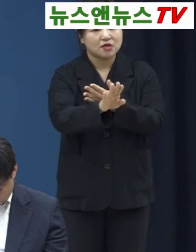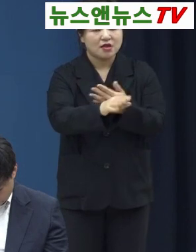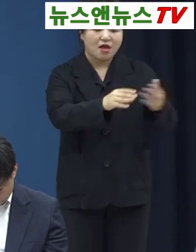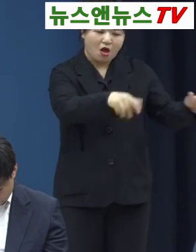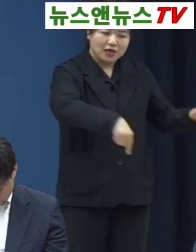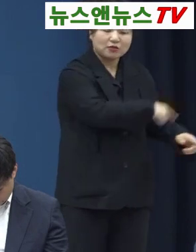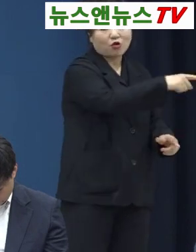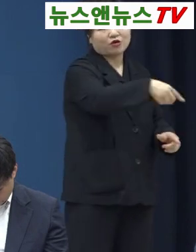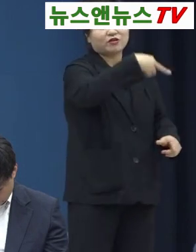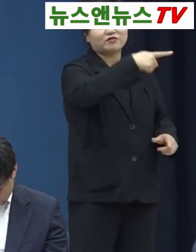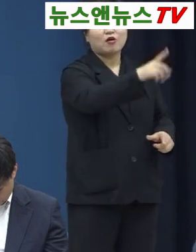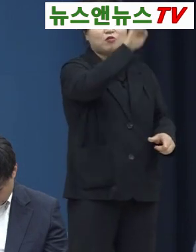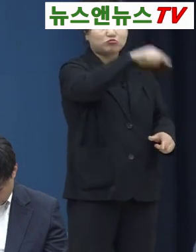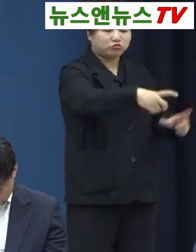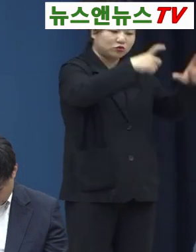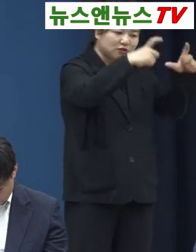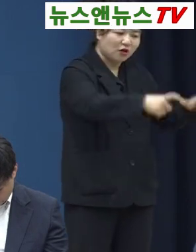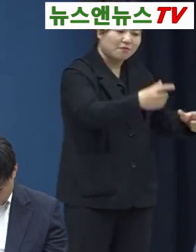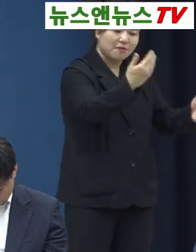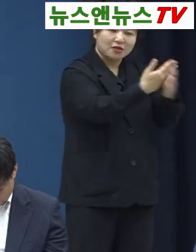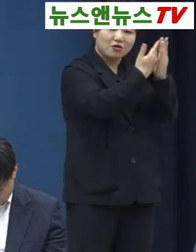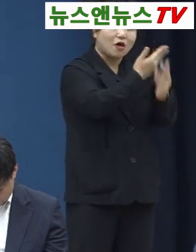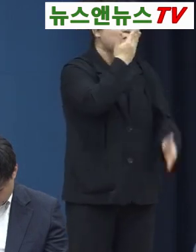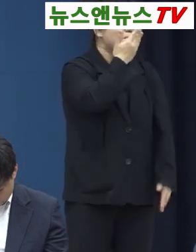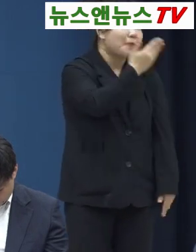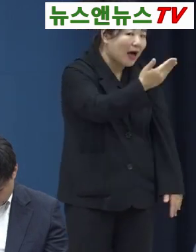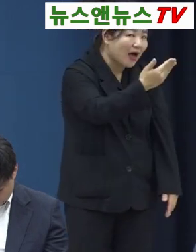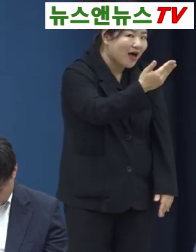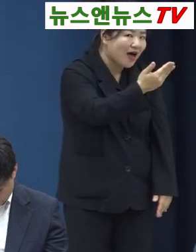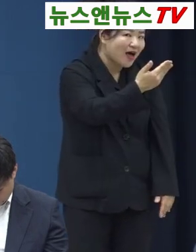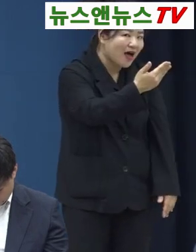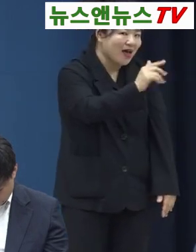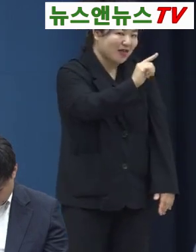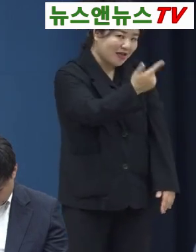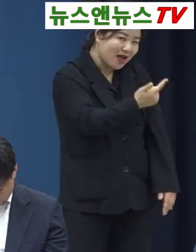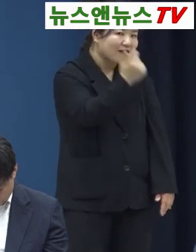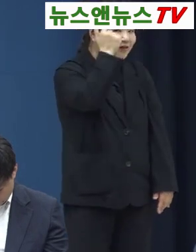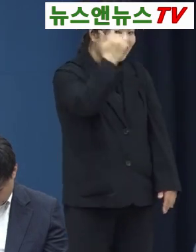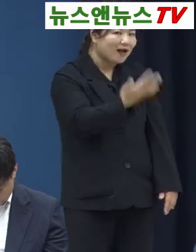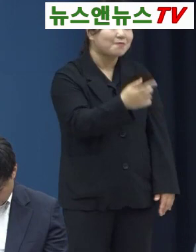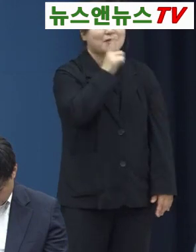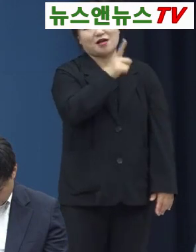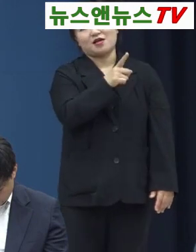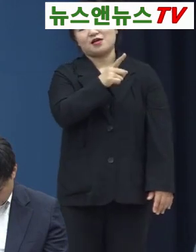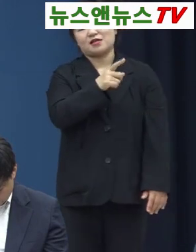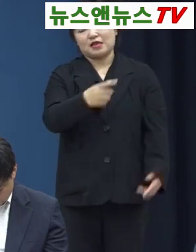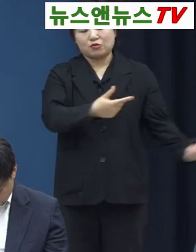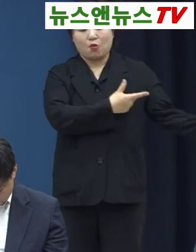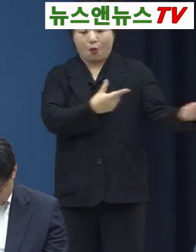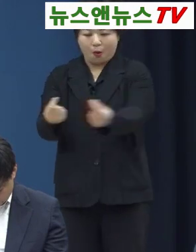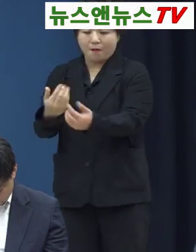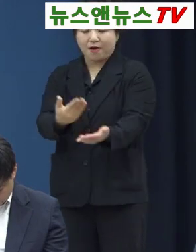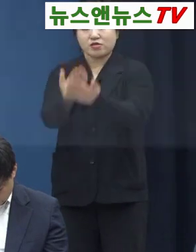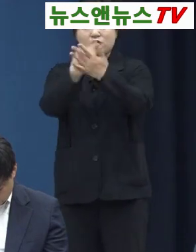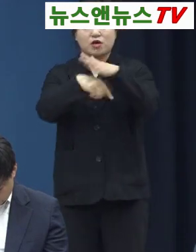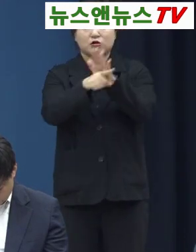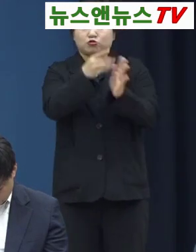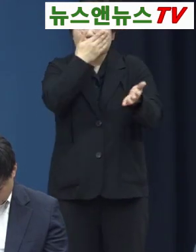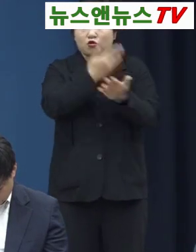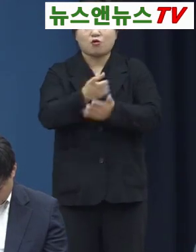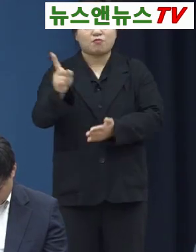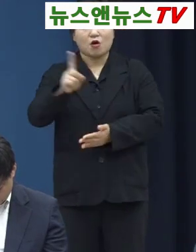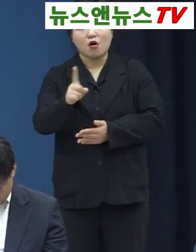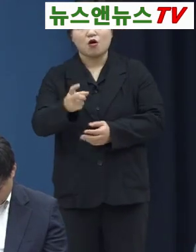서부 지역에서 발전을 이끌 수 있지 않을까 이런 의도를 이렇게 말씀드렸습니다. 저는 동서 균형 발전에 가서 가장 중요한